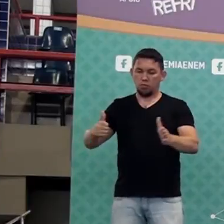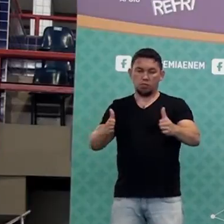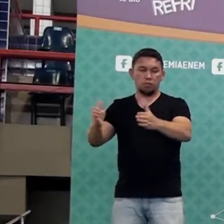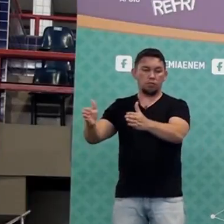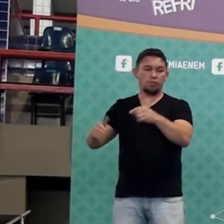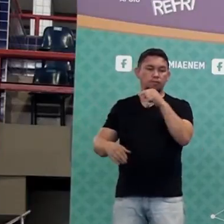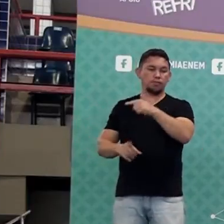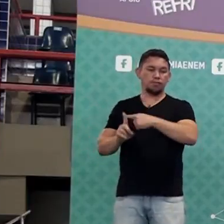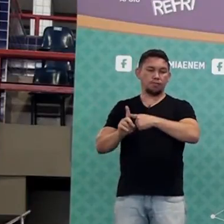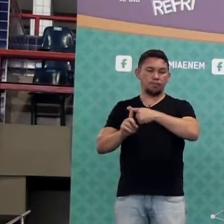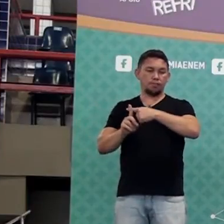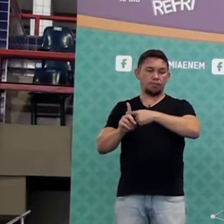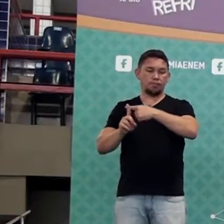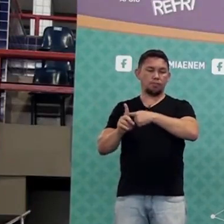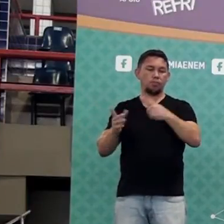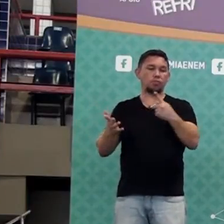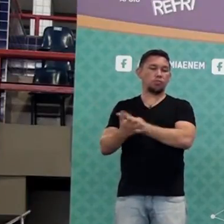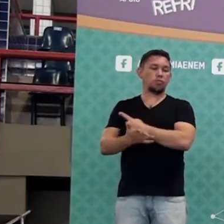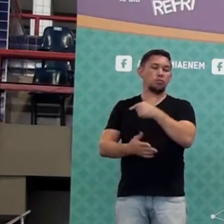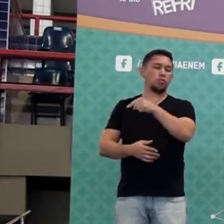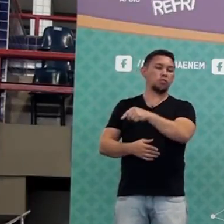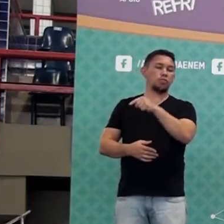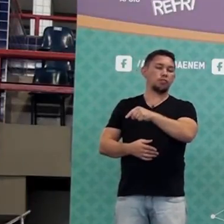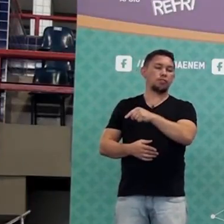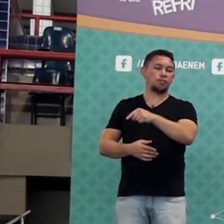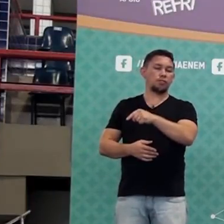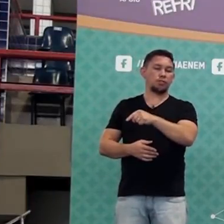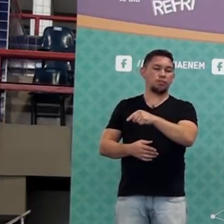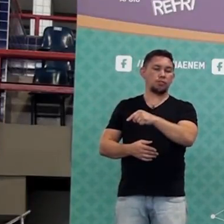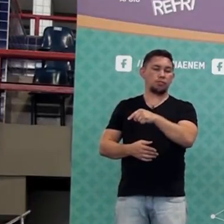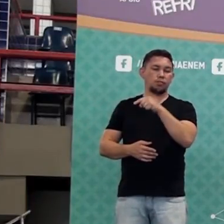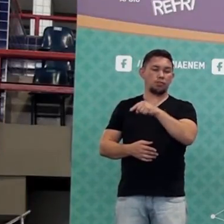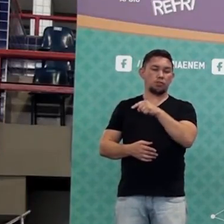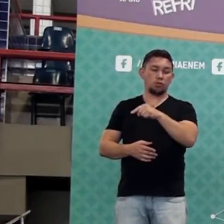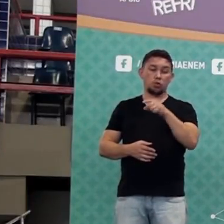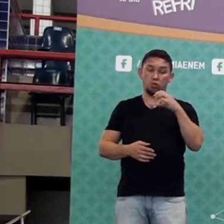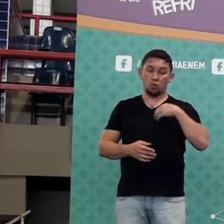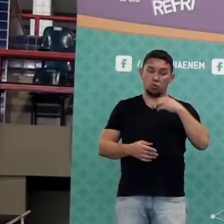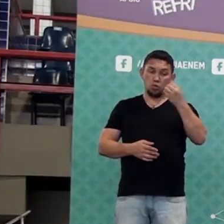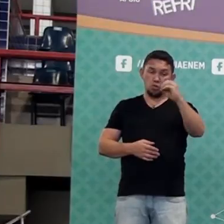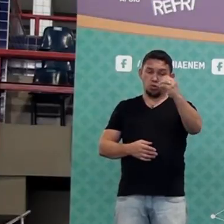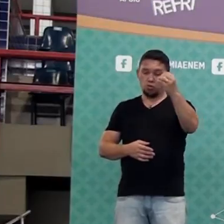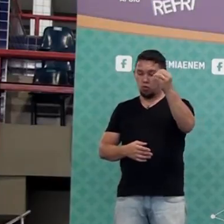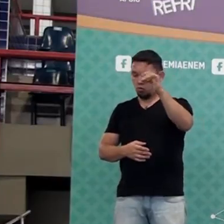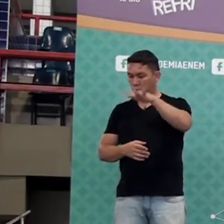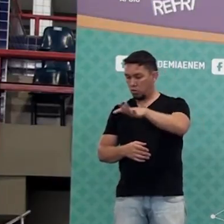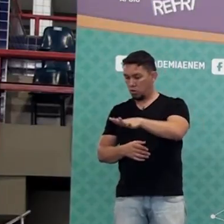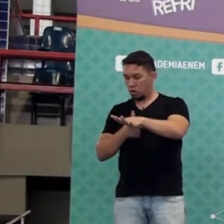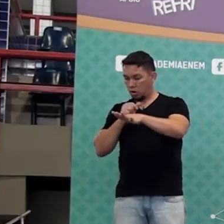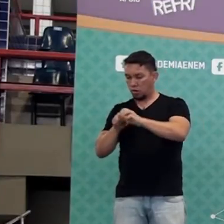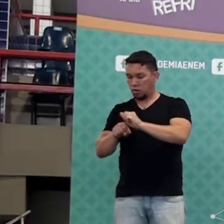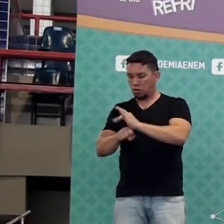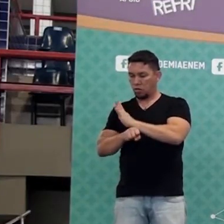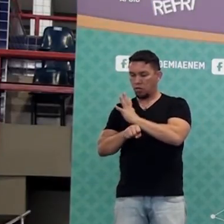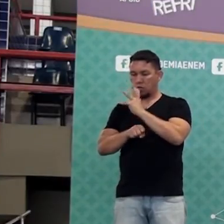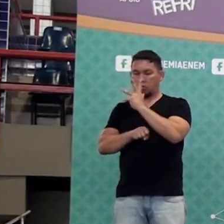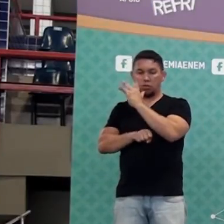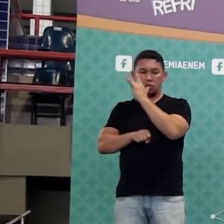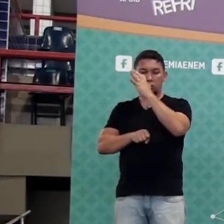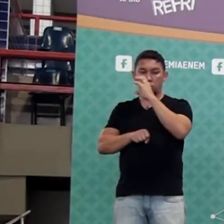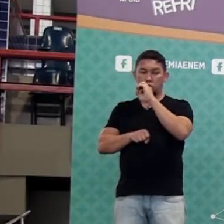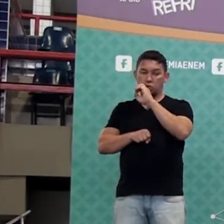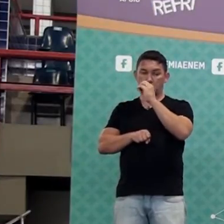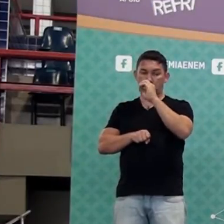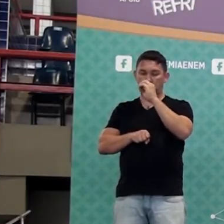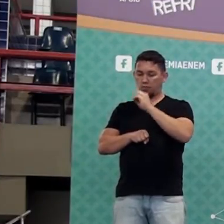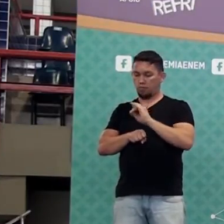um lago, qual é uma primeira consequência imediata? O oxigênio que está dissolvido naquela água vai embora. Se o